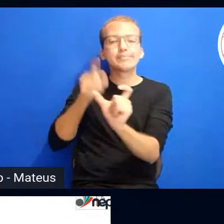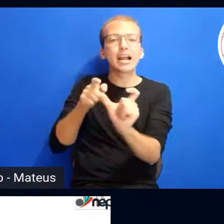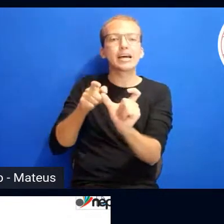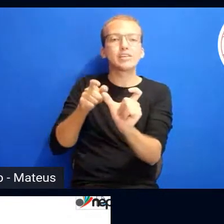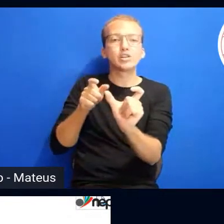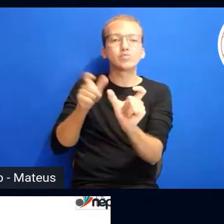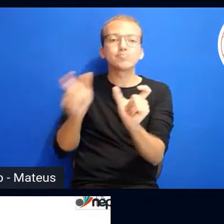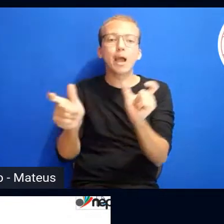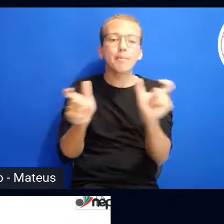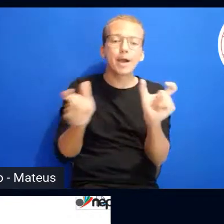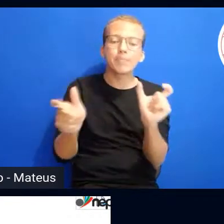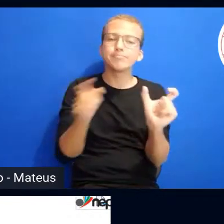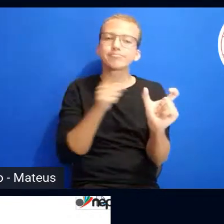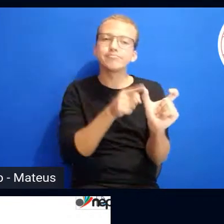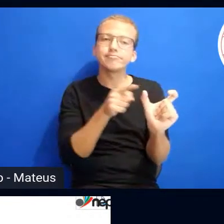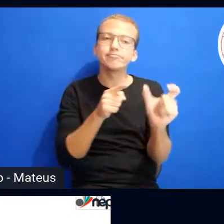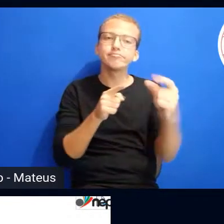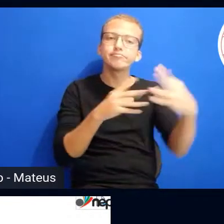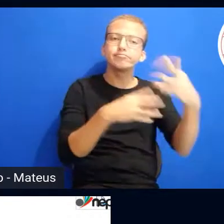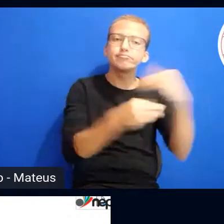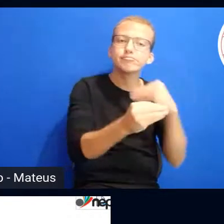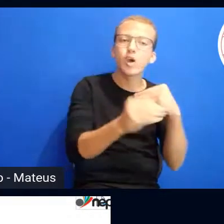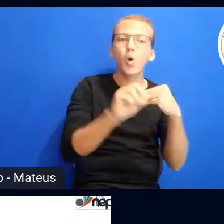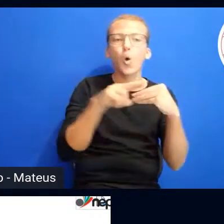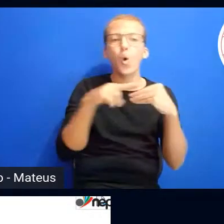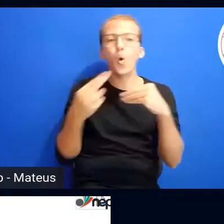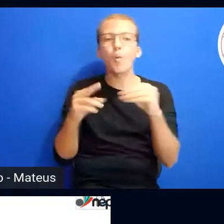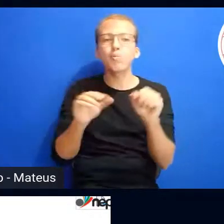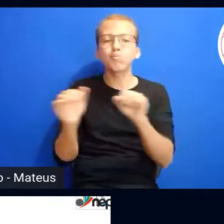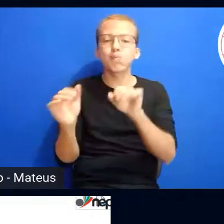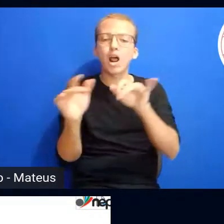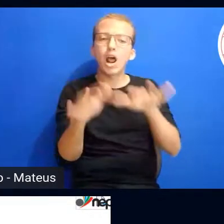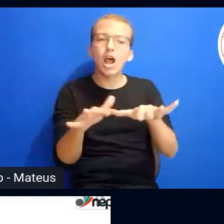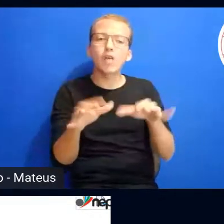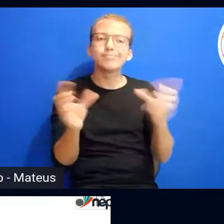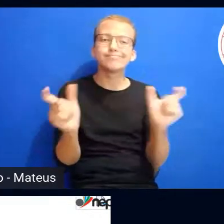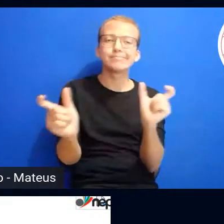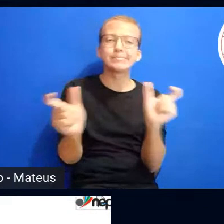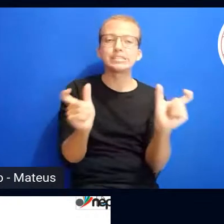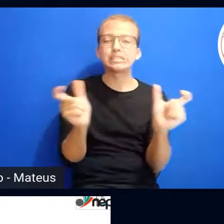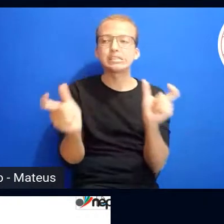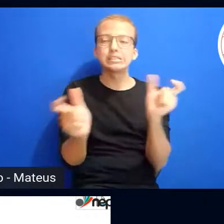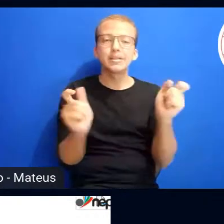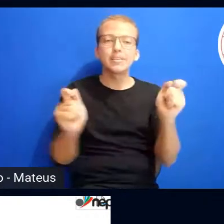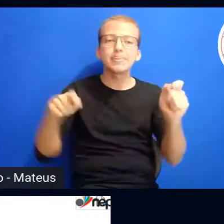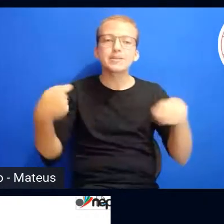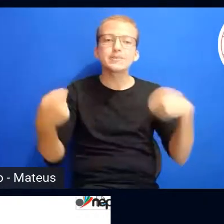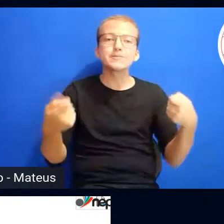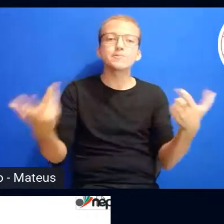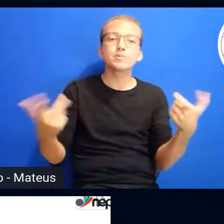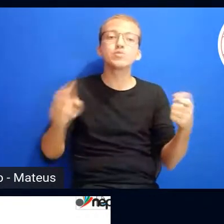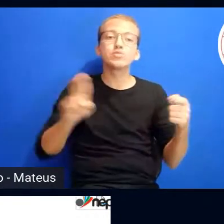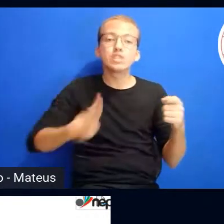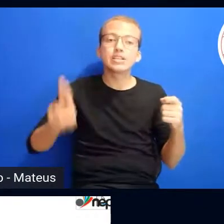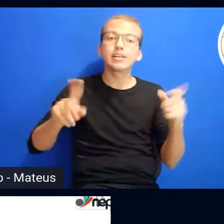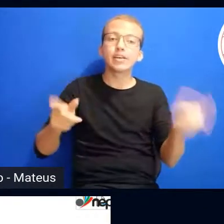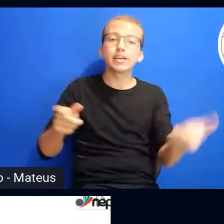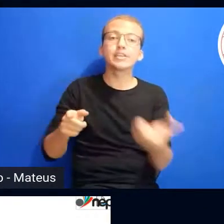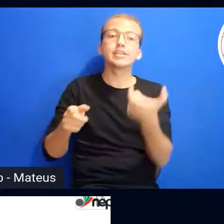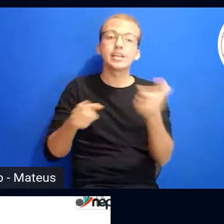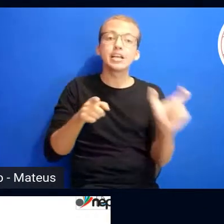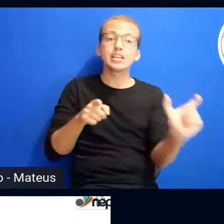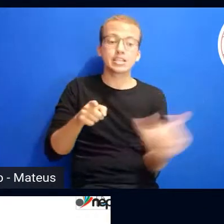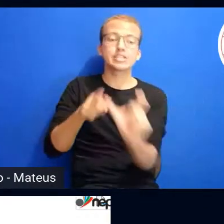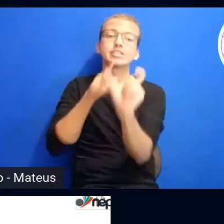ser uma terminologia, uma nomenclatura que suscita, né, eh, interesses acadêmicos,